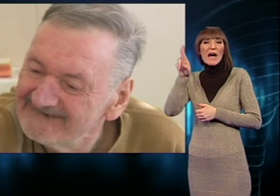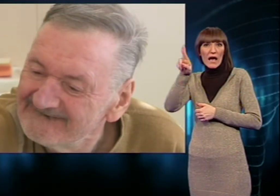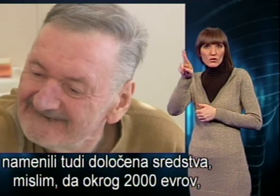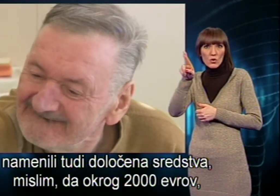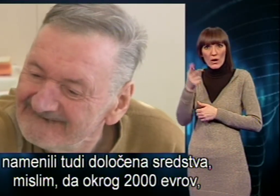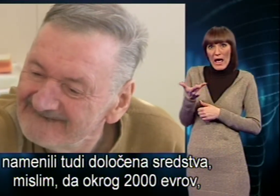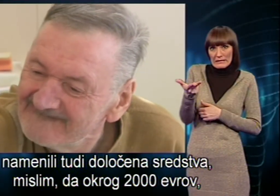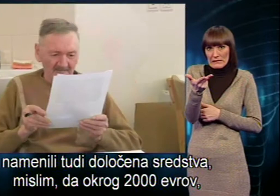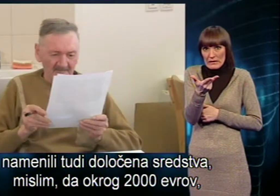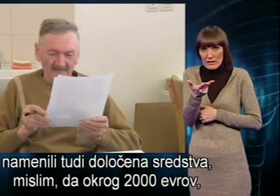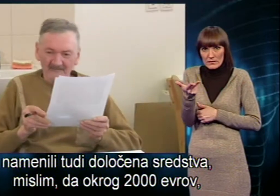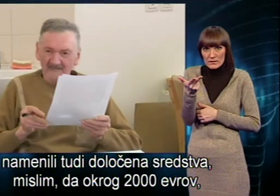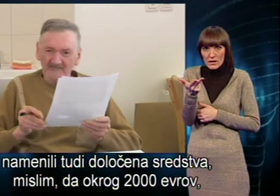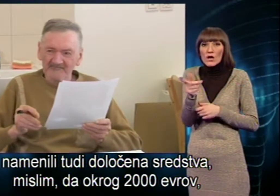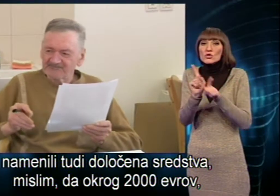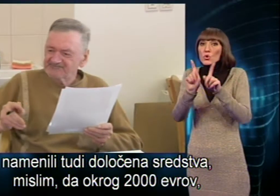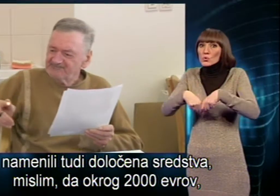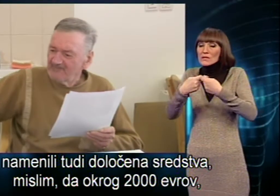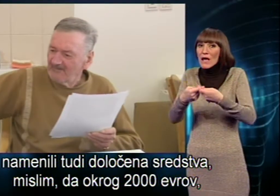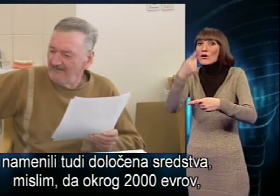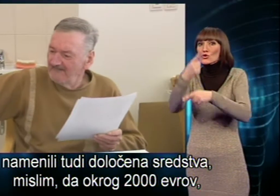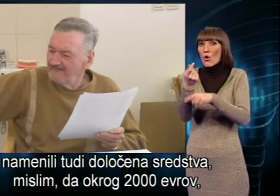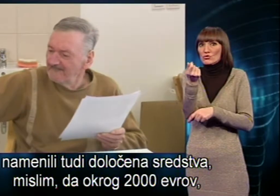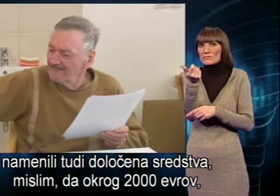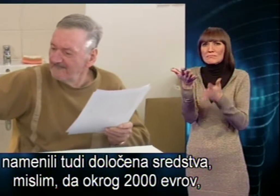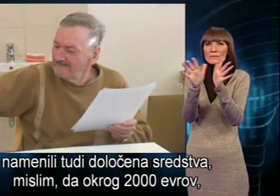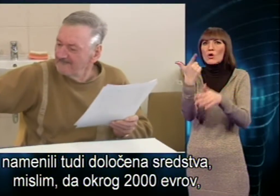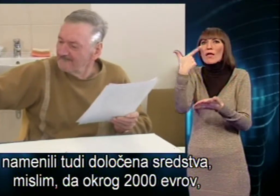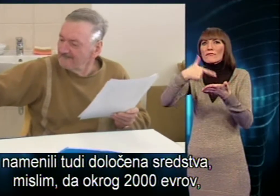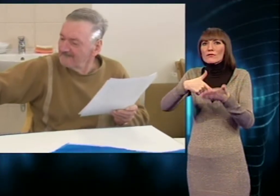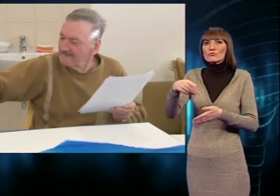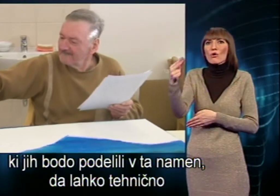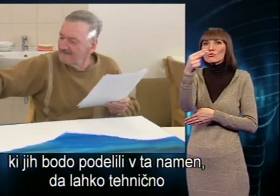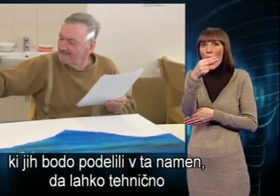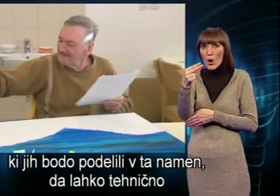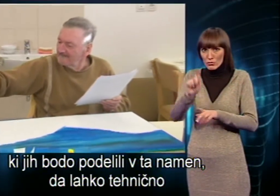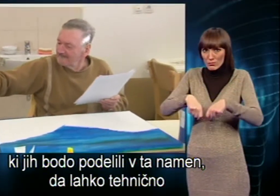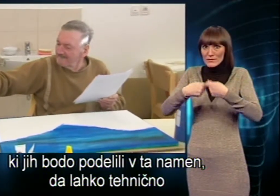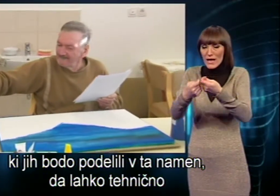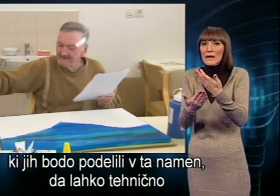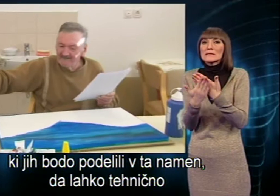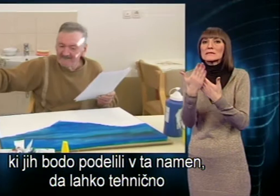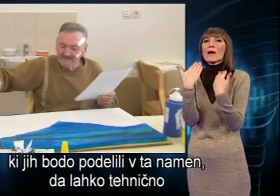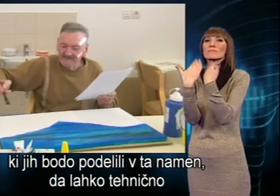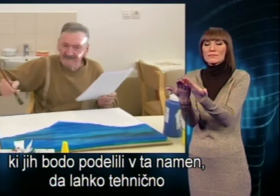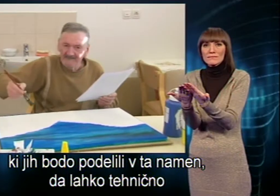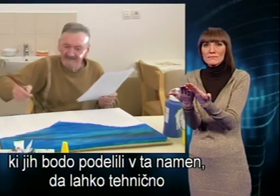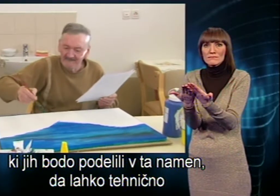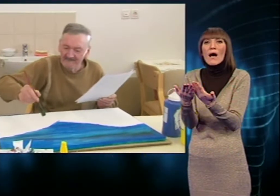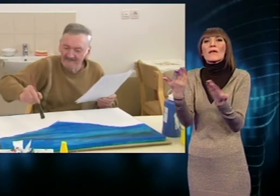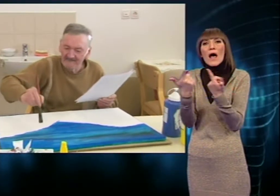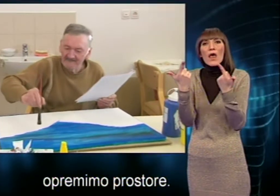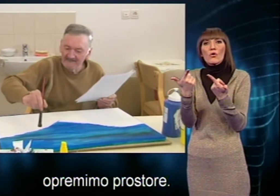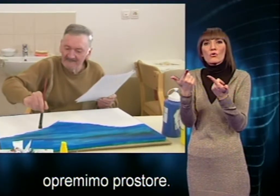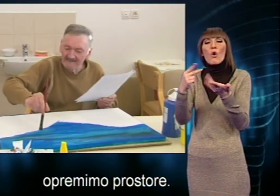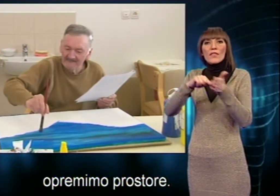naslova namenili tudi določena sredstva, mislim, da bo okrog 2000 evrov, ki jih bodo podarili v ta namen, da lahko